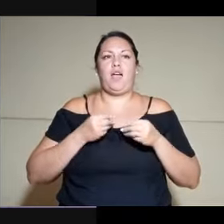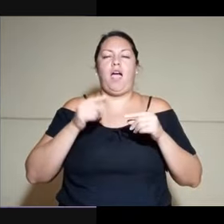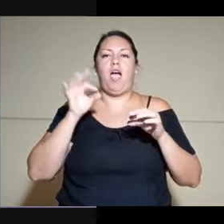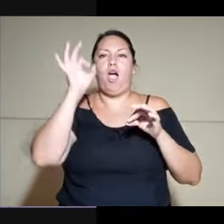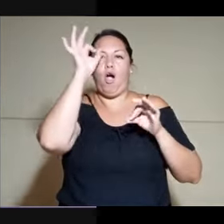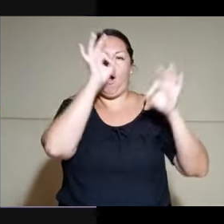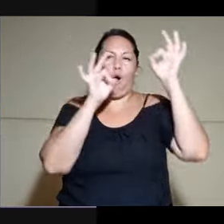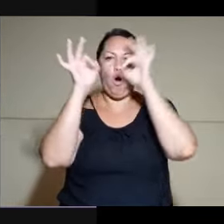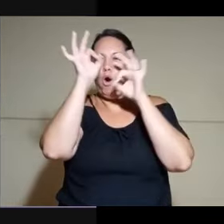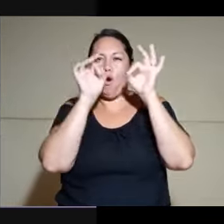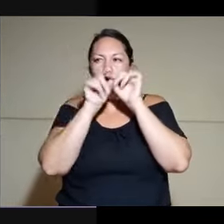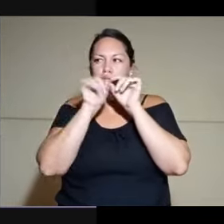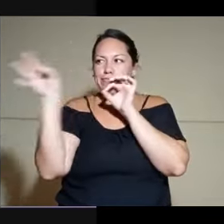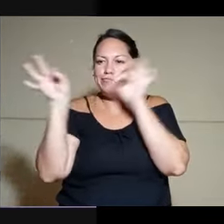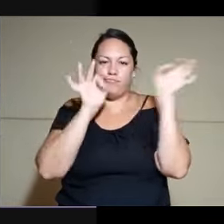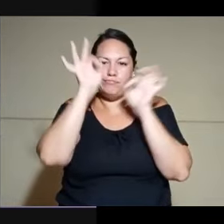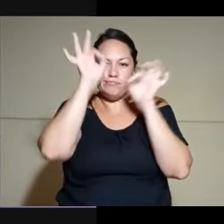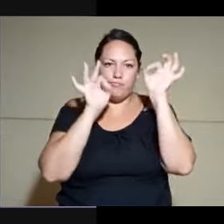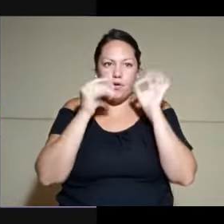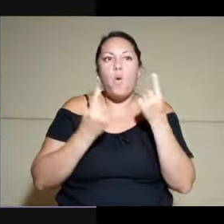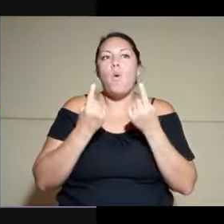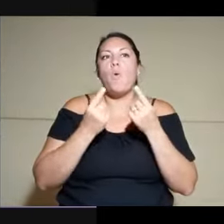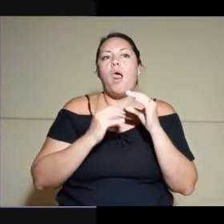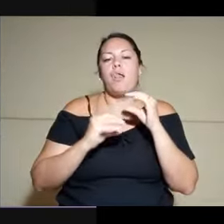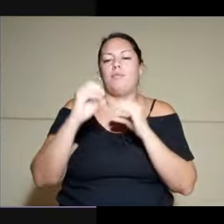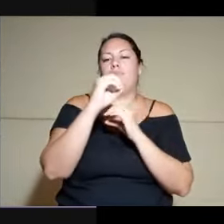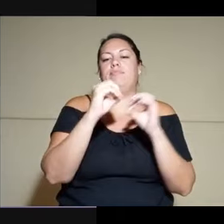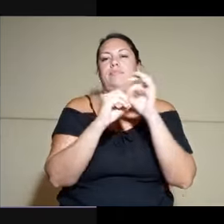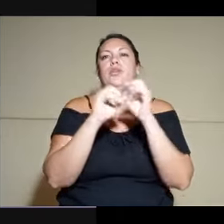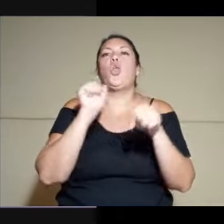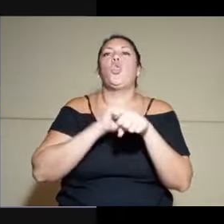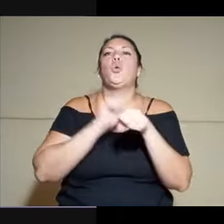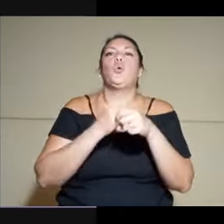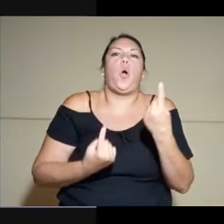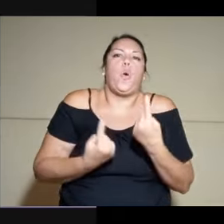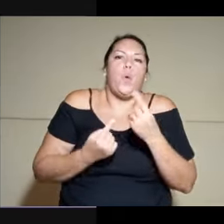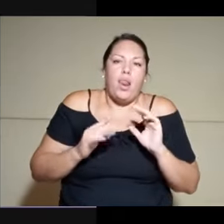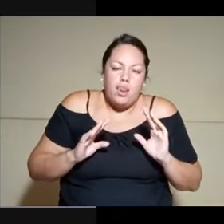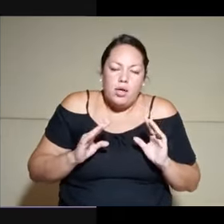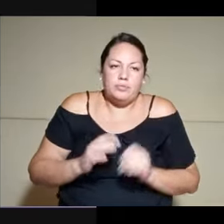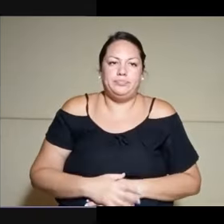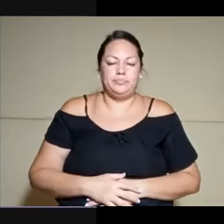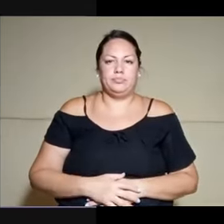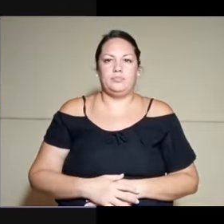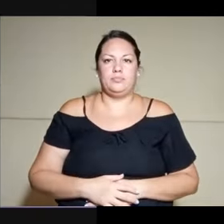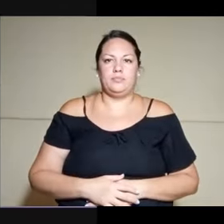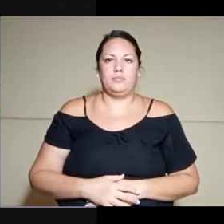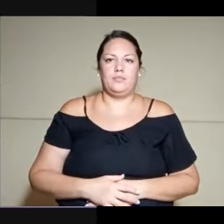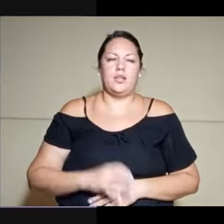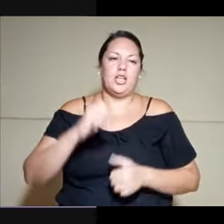nervios, tres pares craneales que ayudan al movimiento de los ojos. Entonces habría que ver cuál de todos los músculos del